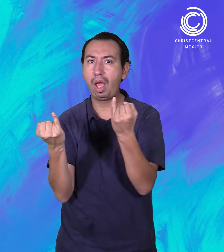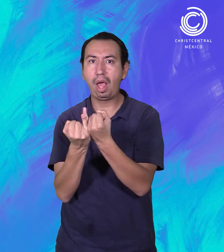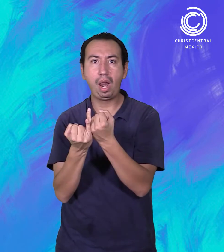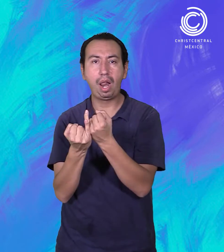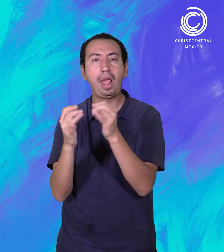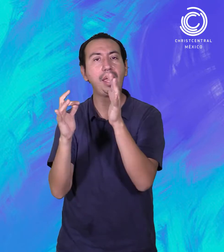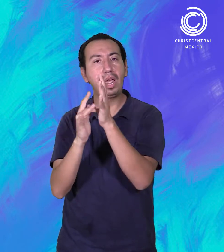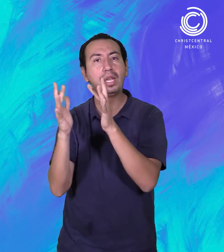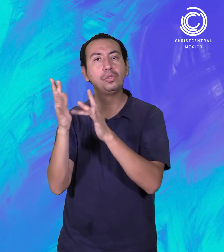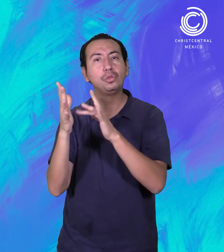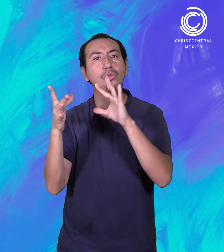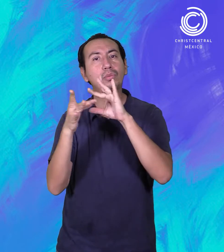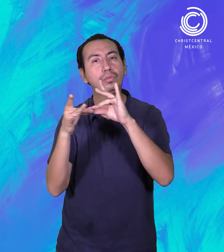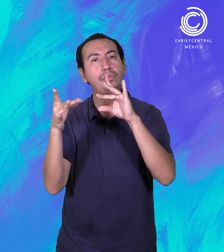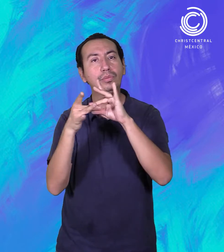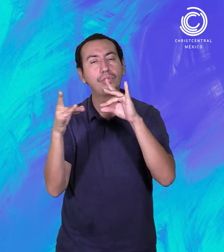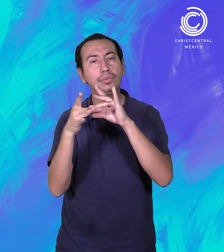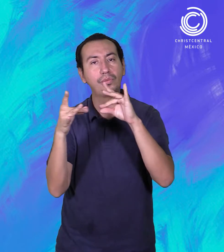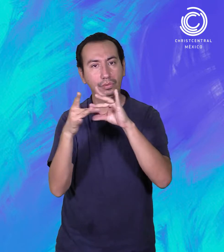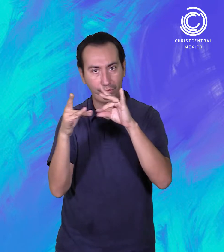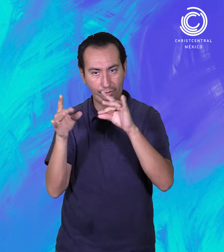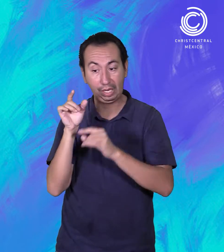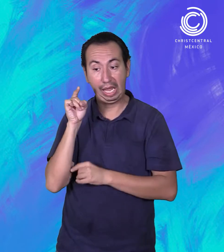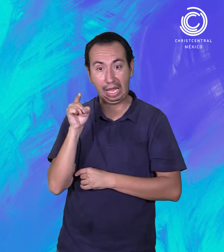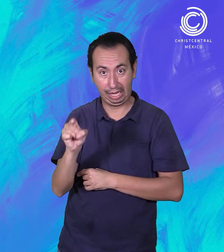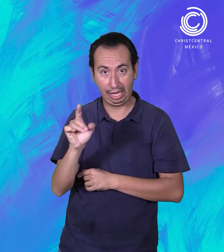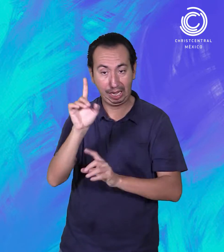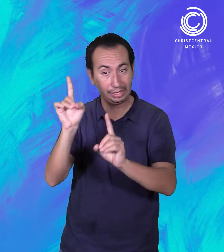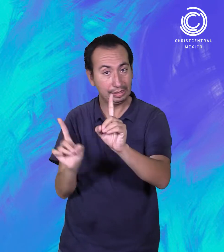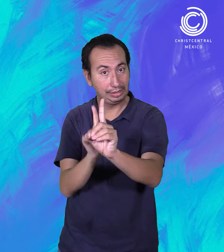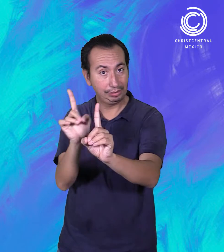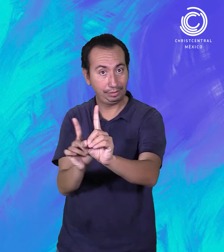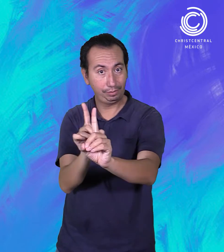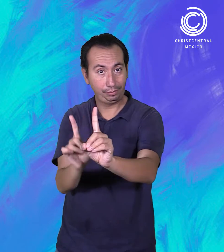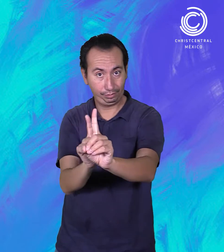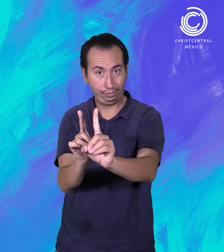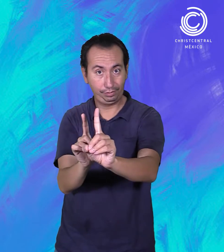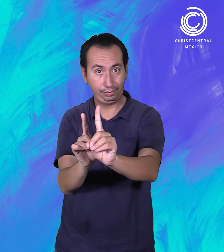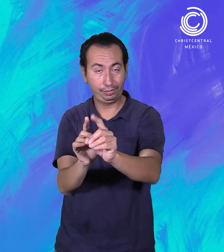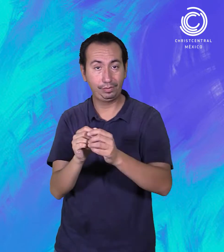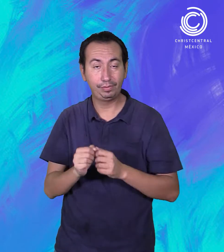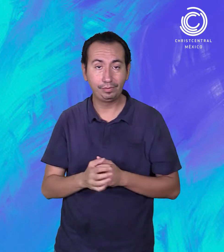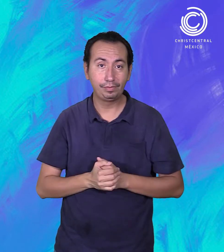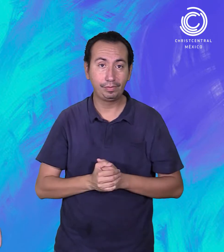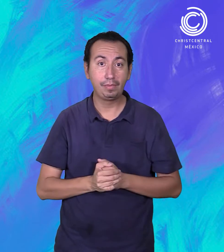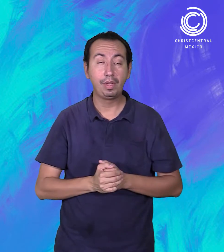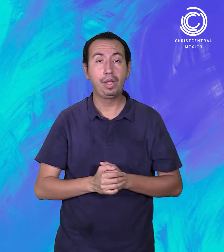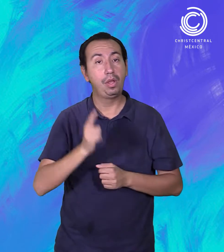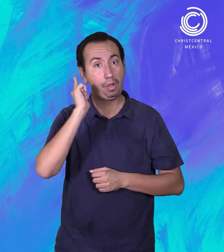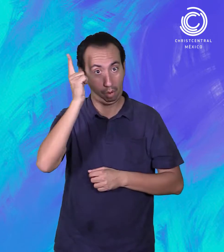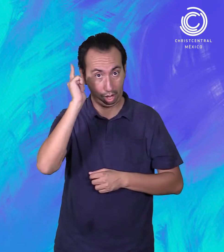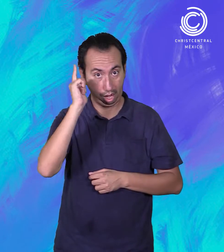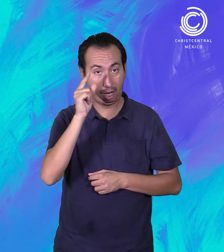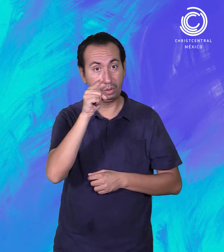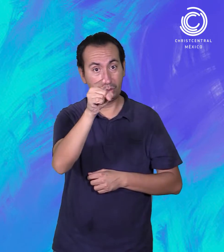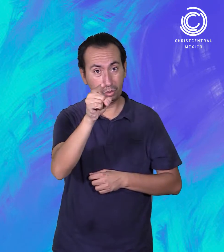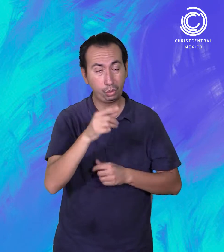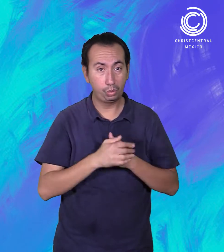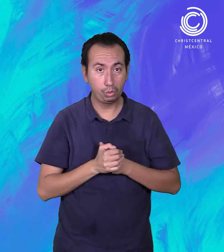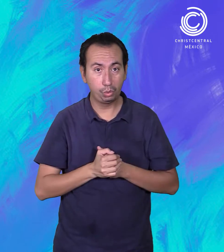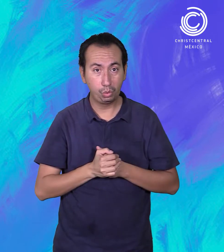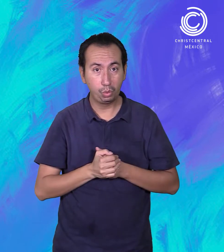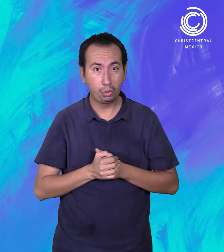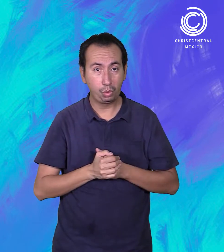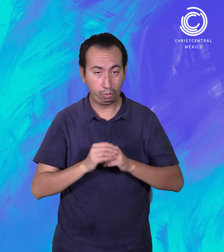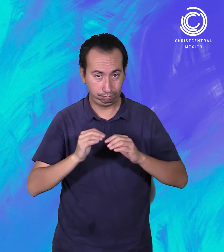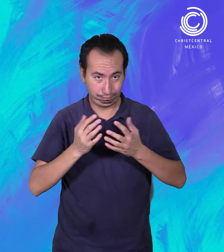explicando o tratando de explicarle a los discípulos. Ojalá con esto que estoy comunicándoles pudiéramos juntos